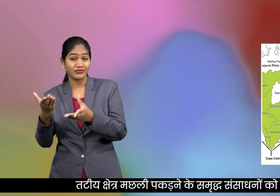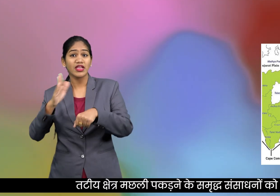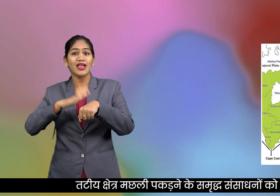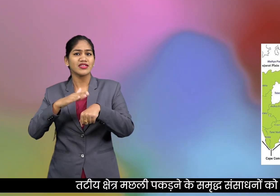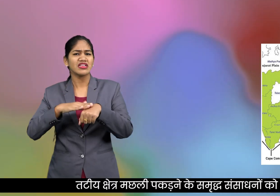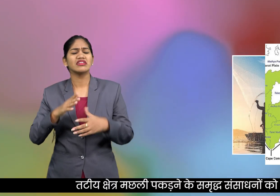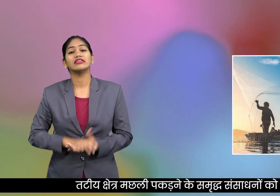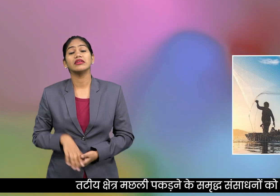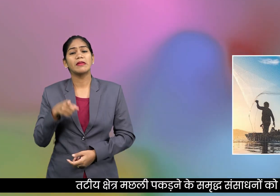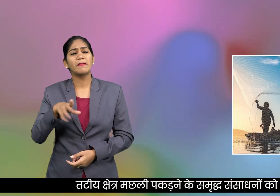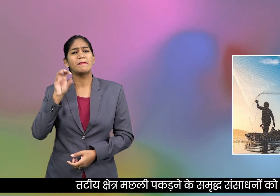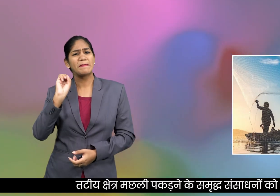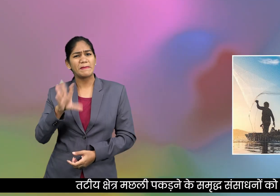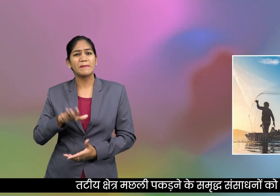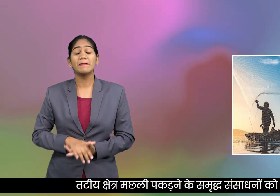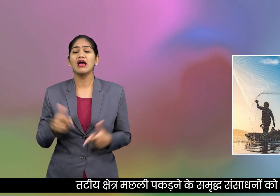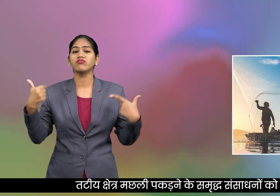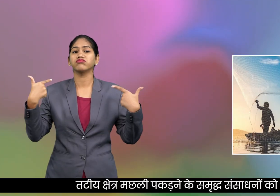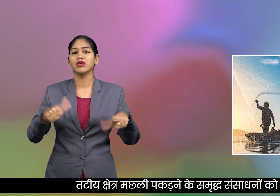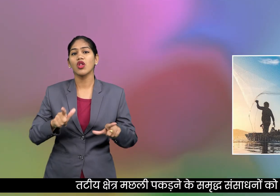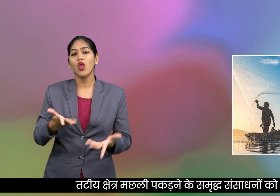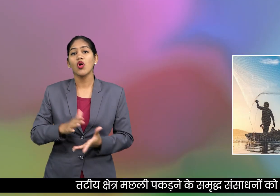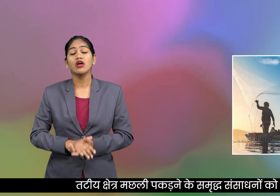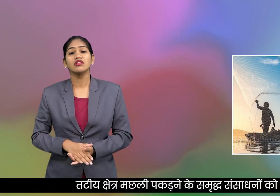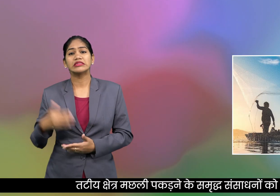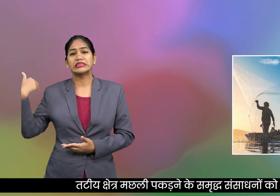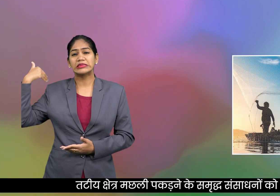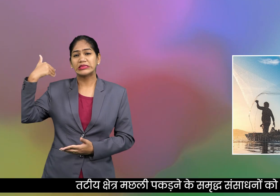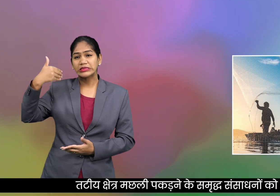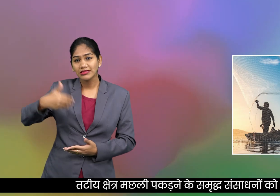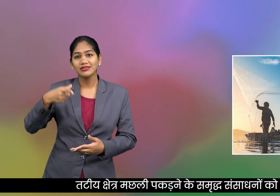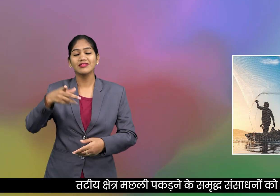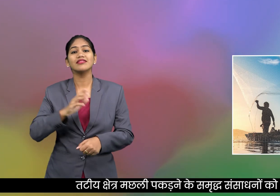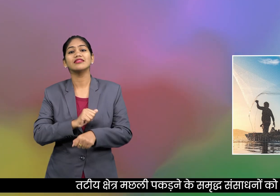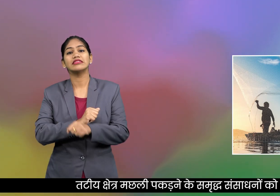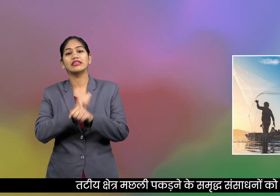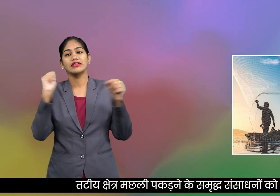तटीय क्षेत्र मछली पकड़ने के समुद्र संसाधनों को भी सक्षम करते हैं।